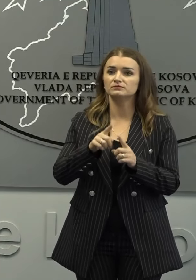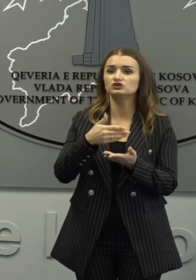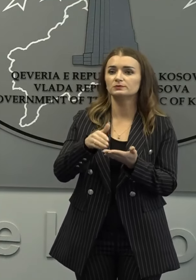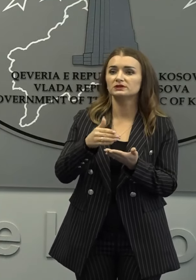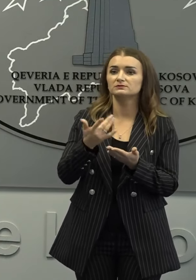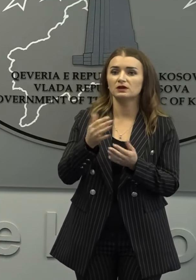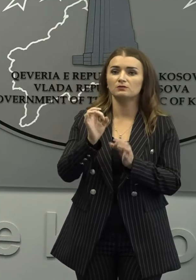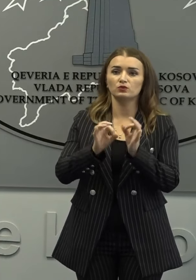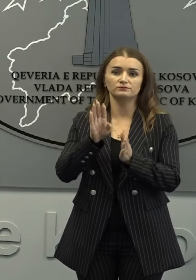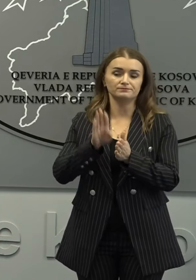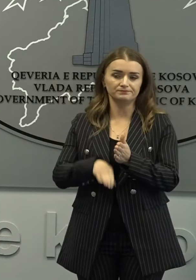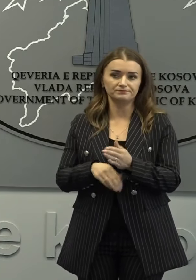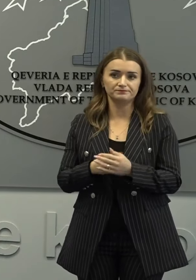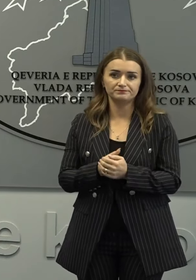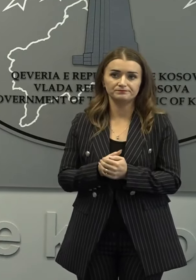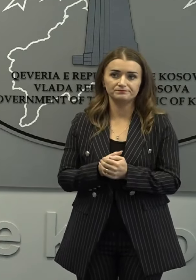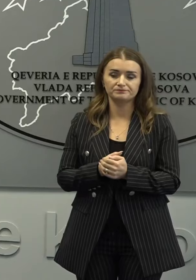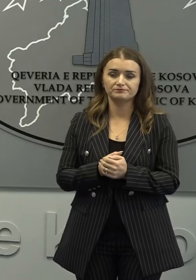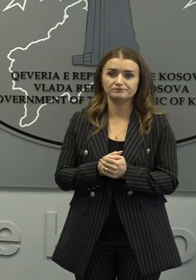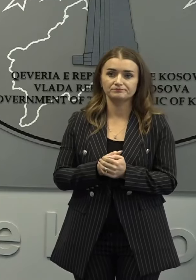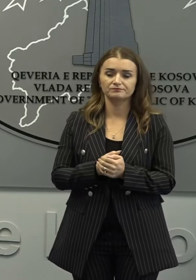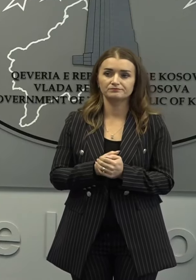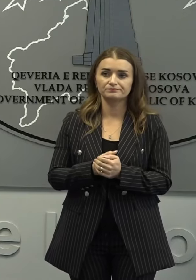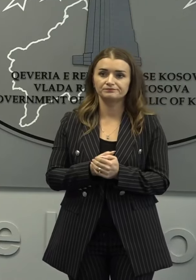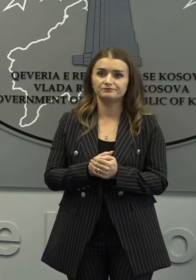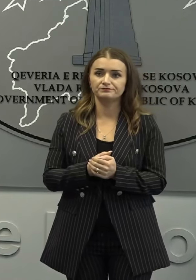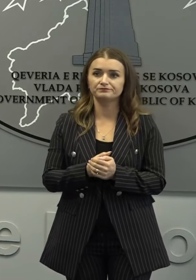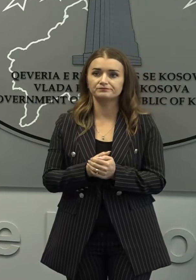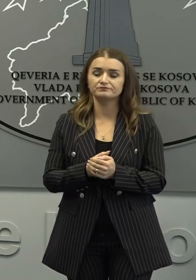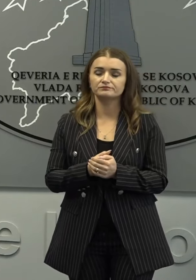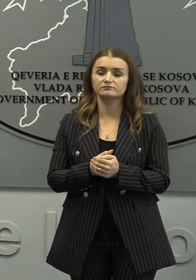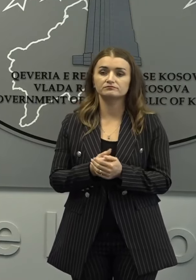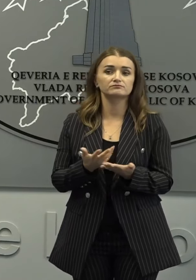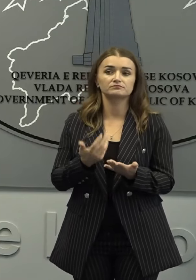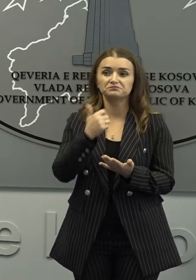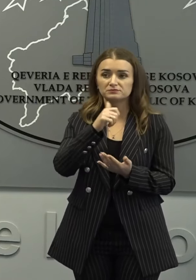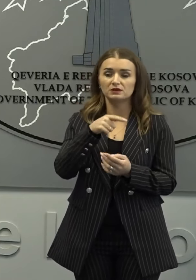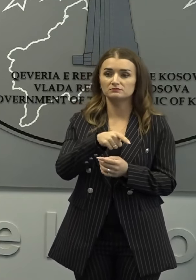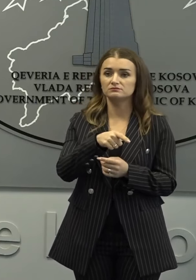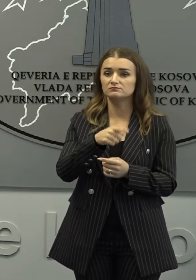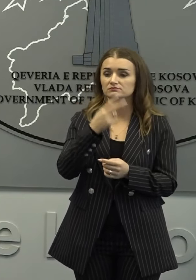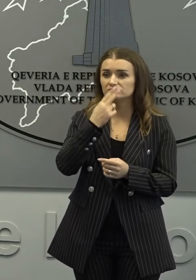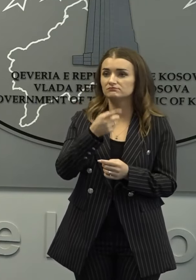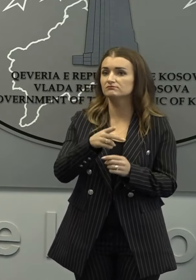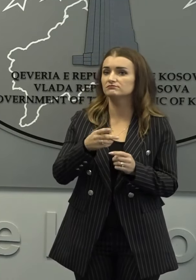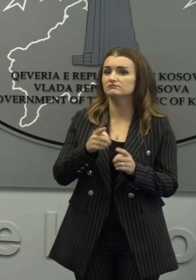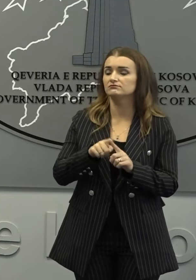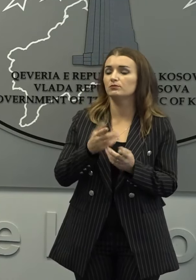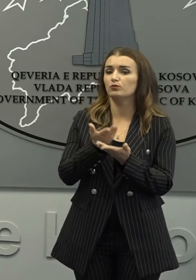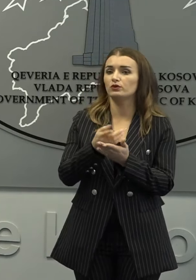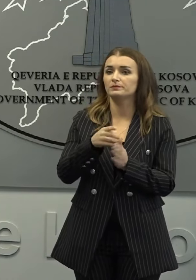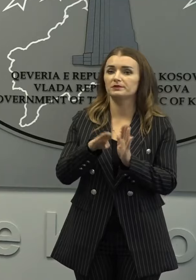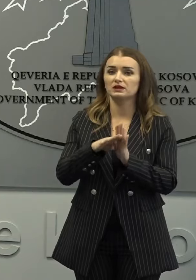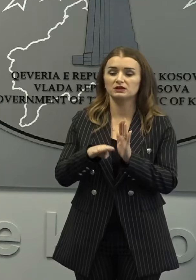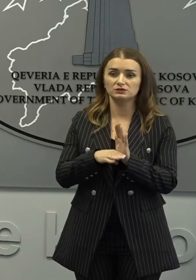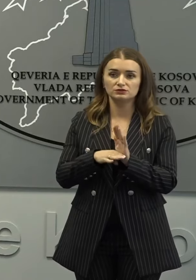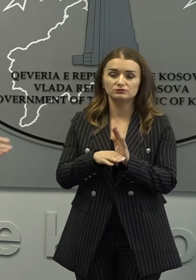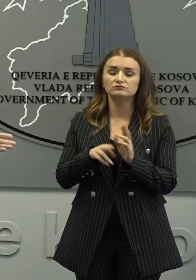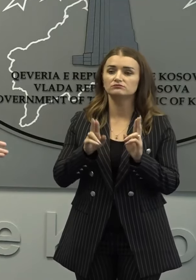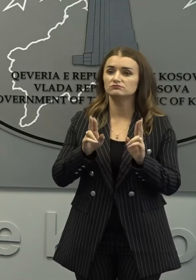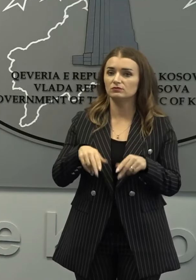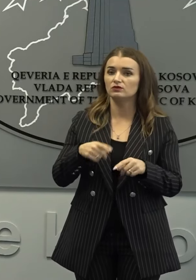Me fjalë të tjera, ky projekt ligj që përsa miratuam në qeverinë e Republikës Kosovës në mbledhjen e